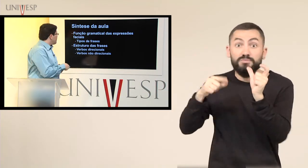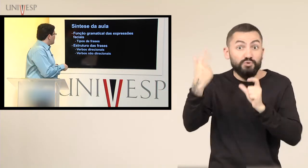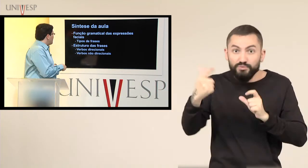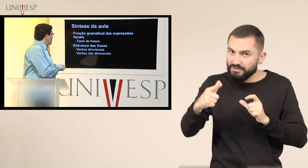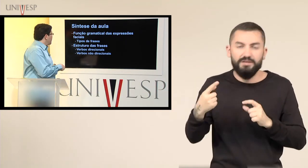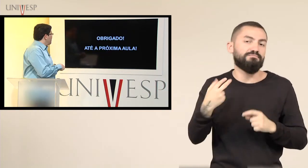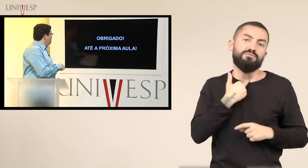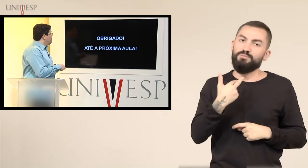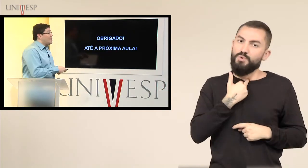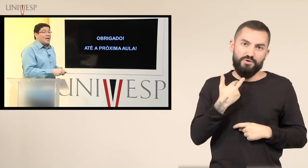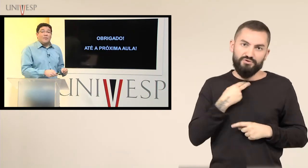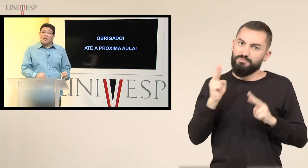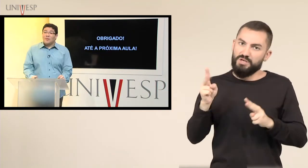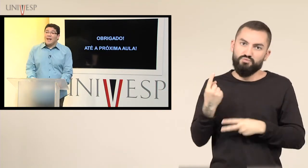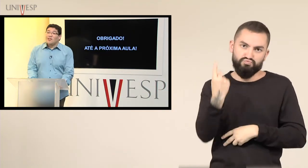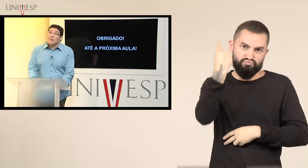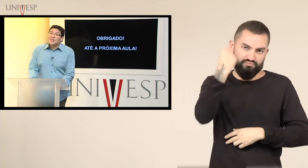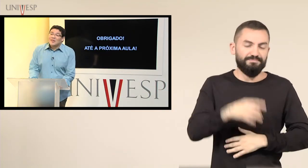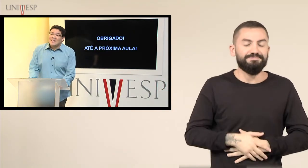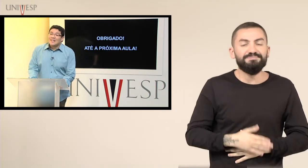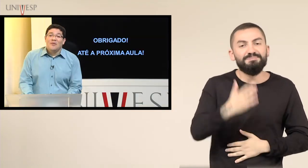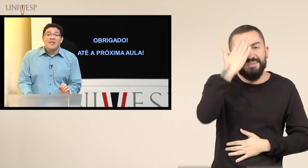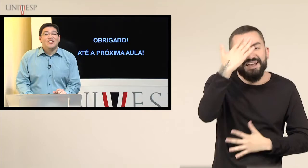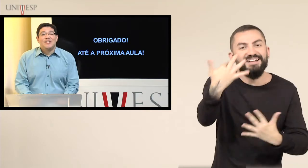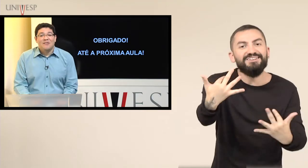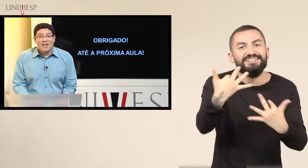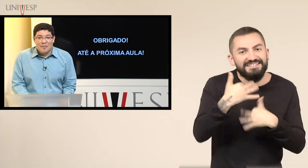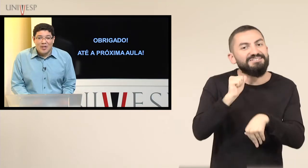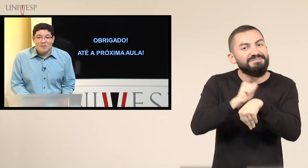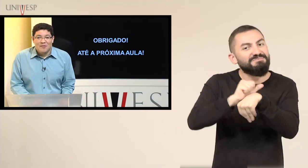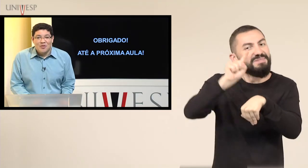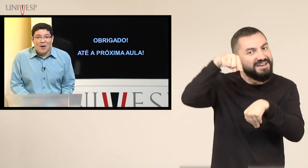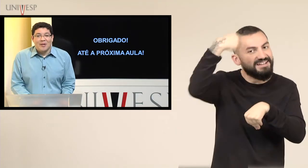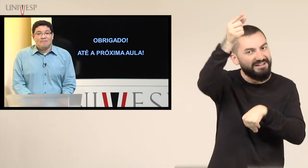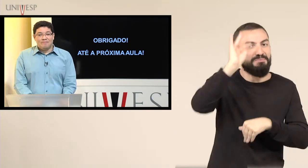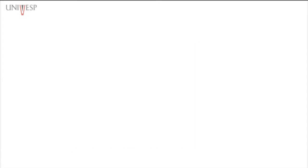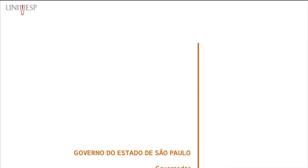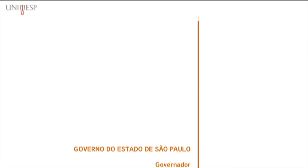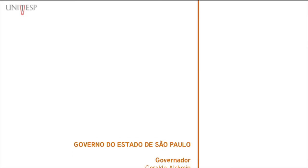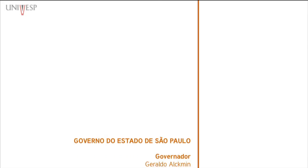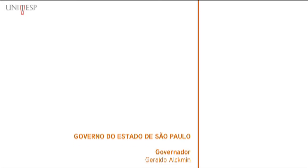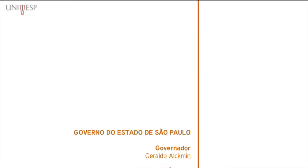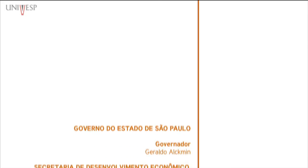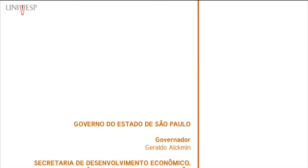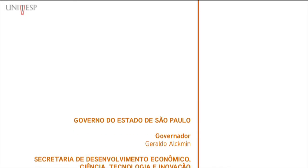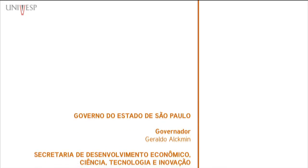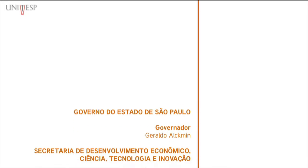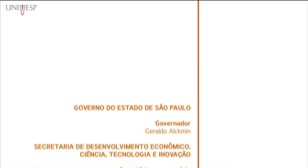Muito obrigado pela sua atenção e a gente se vê na próxima videoaula.